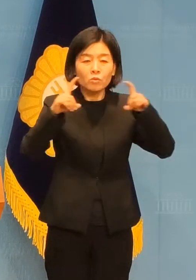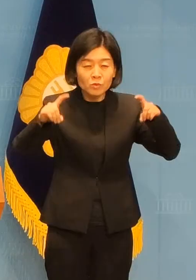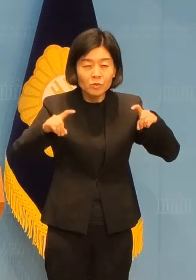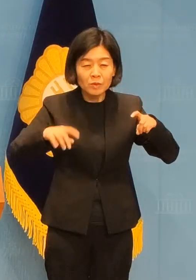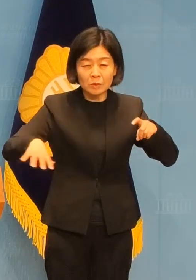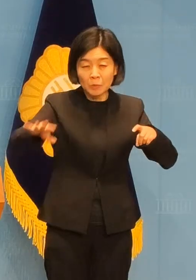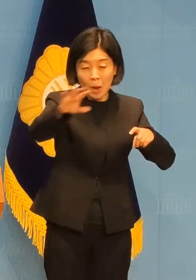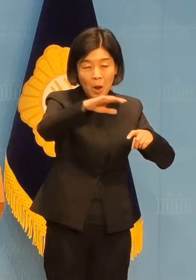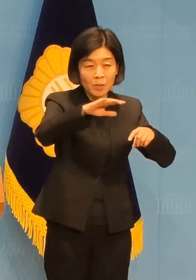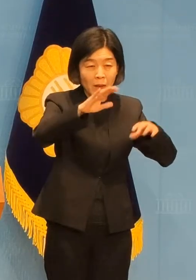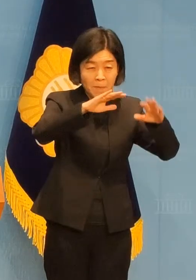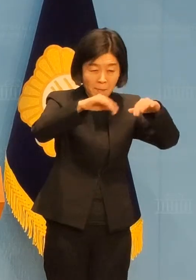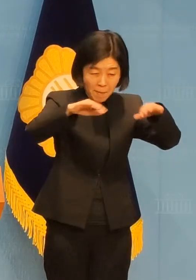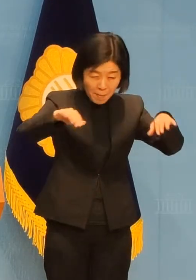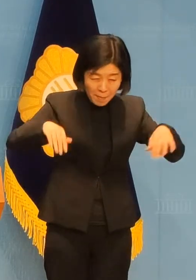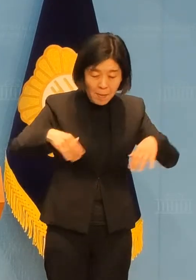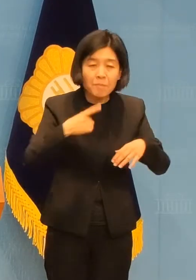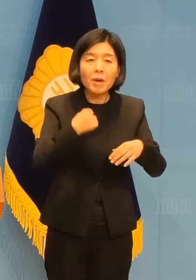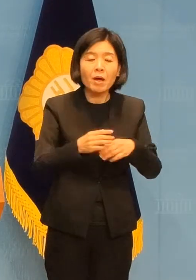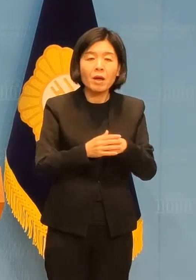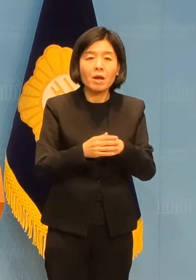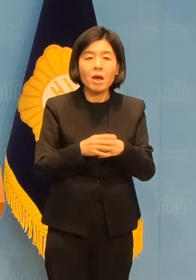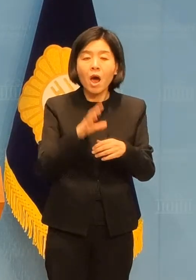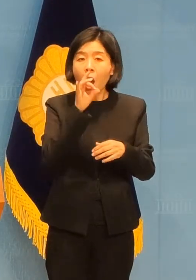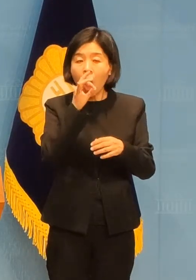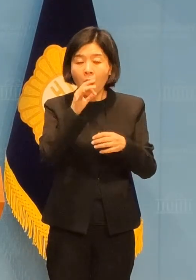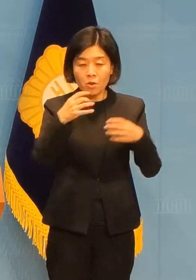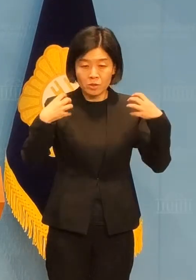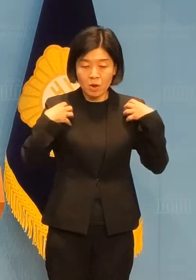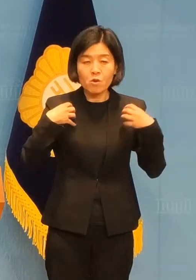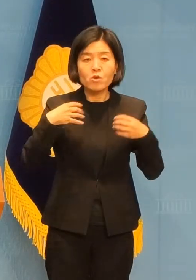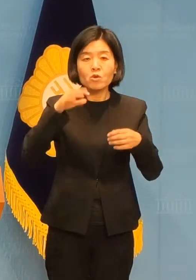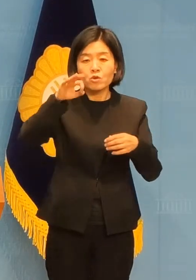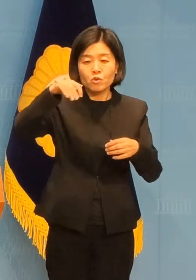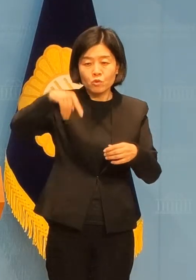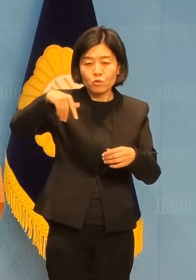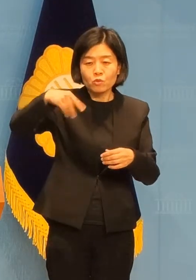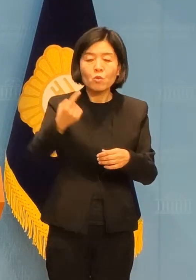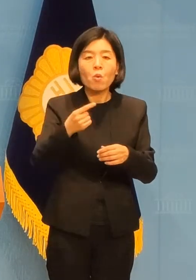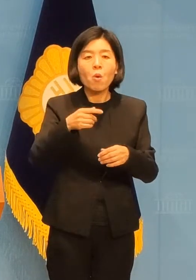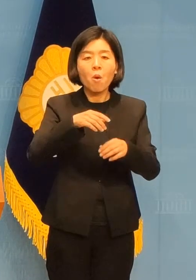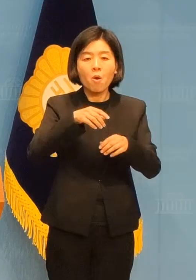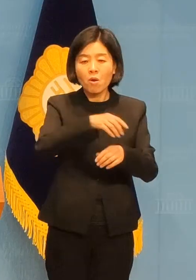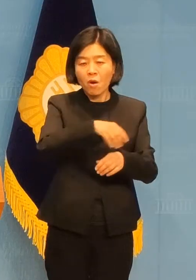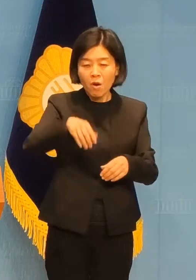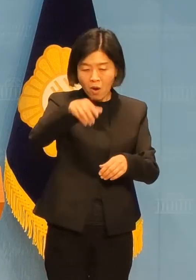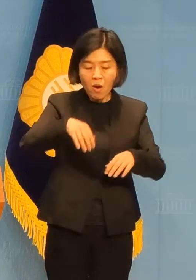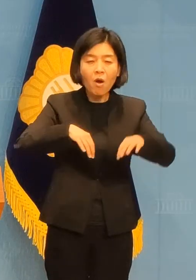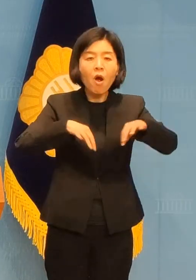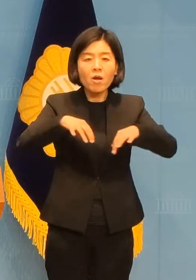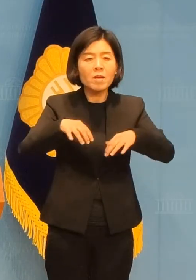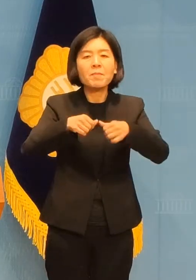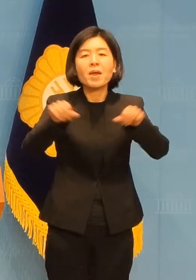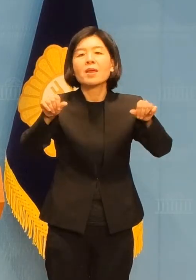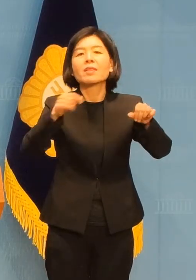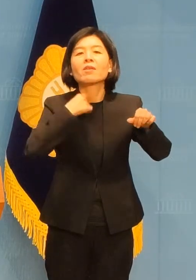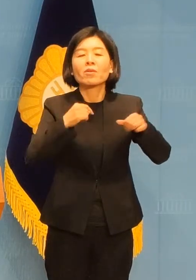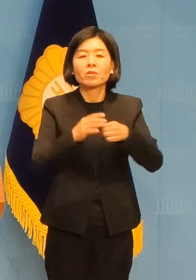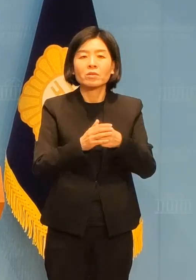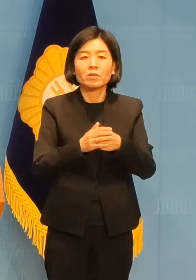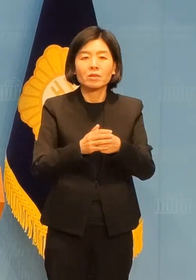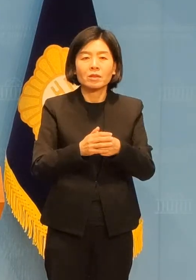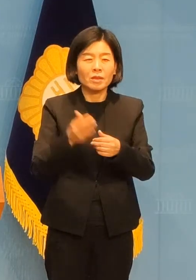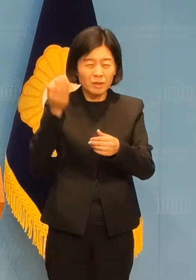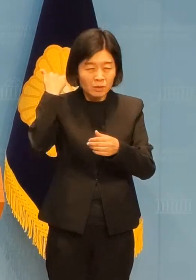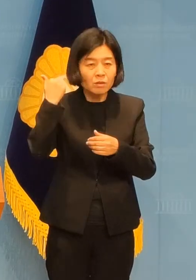철거했다. 중앙관청 밀집지구였던 육조거리의 관아는 파괴되었다. 해방 후 한참을 지나 노무현 정부